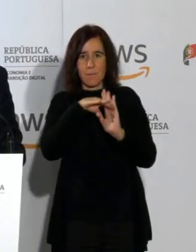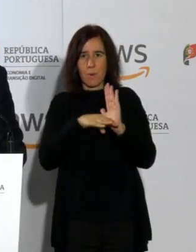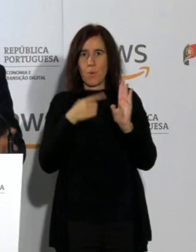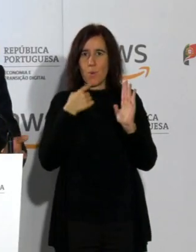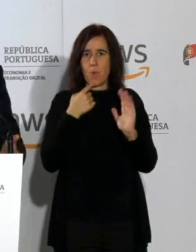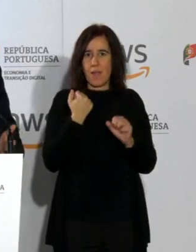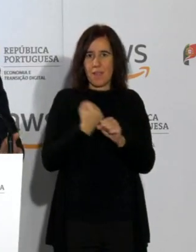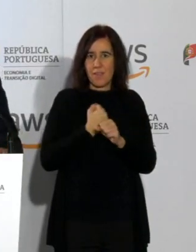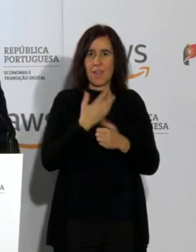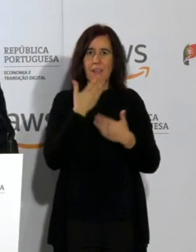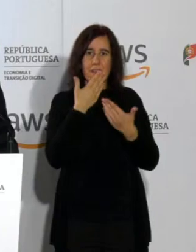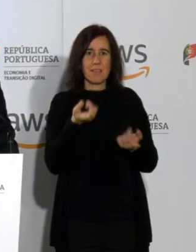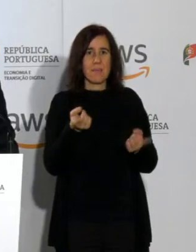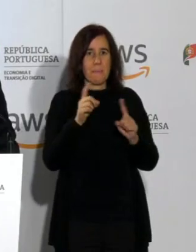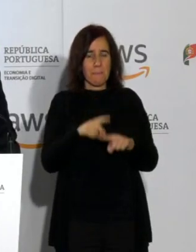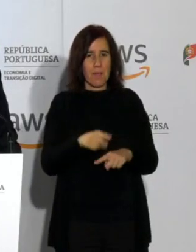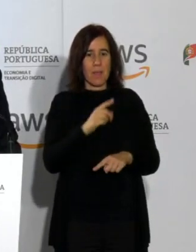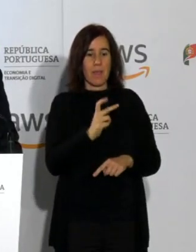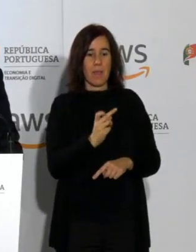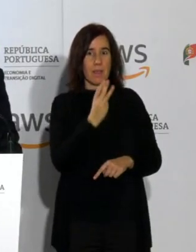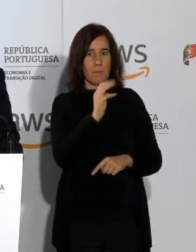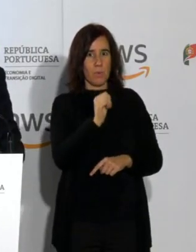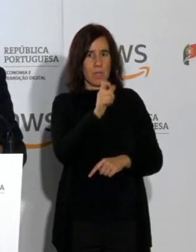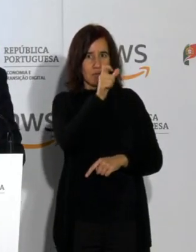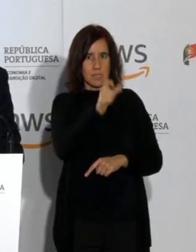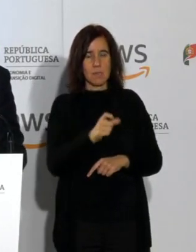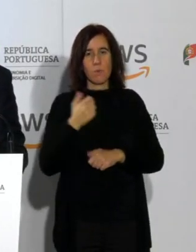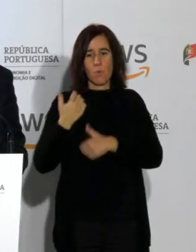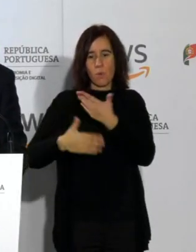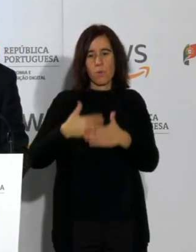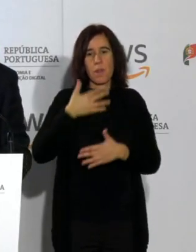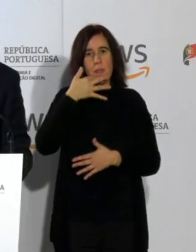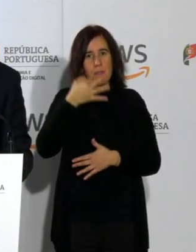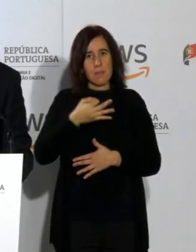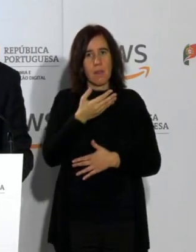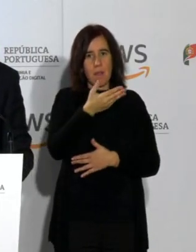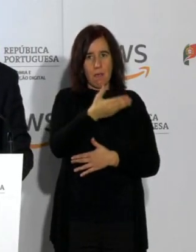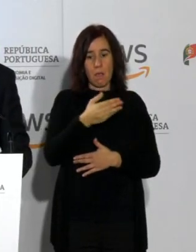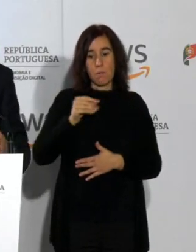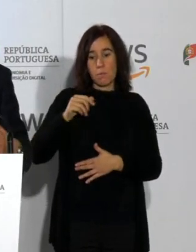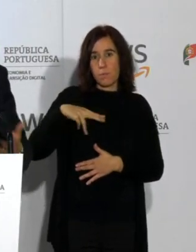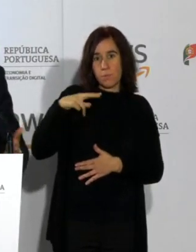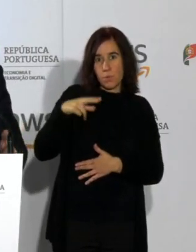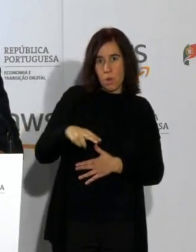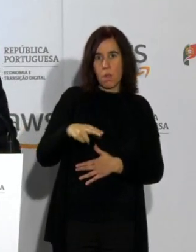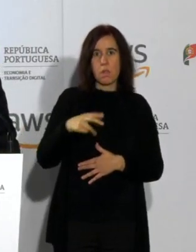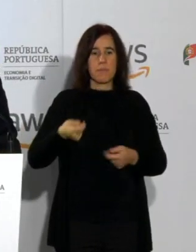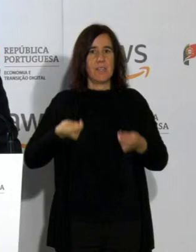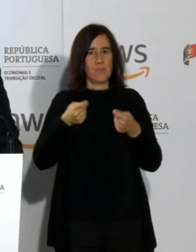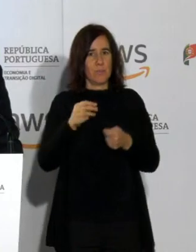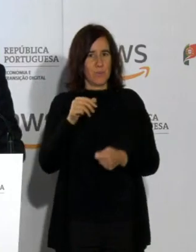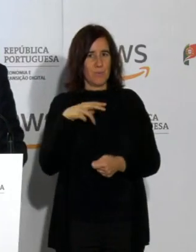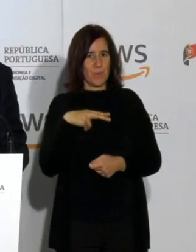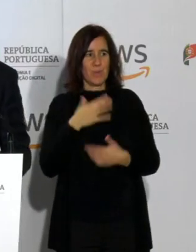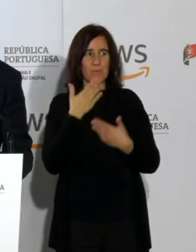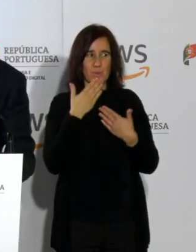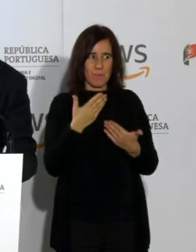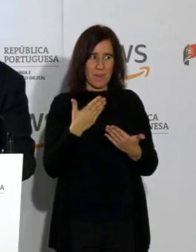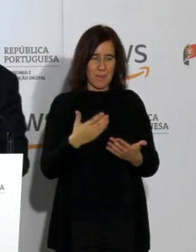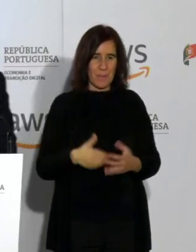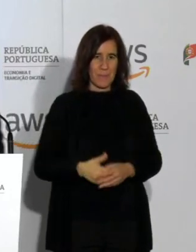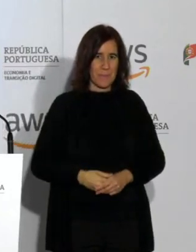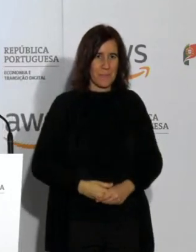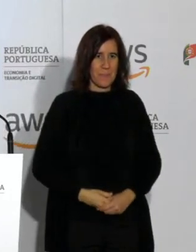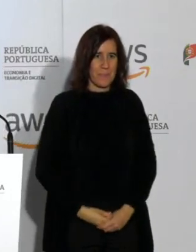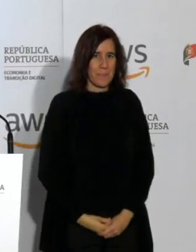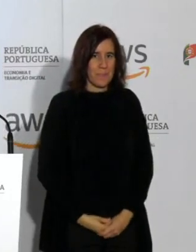atividades e agradeço mais uma vez à AWS por continuar a acreditar. Quer em Portugal, quer existir em Portugal. Muito obrigado.